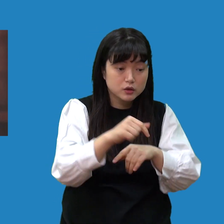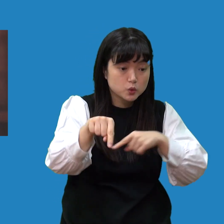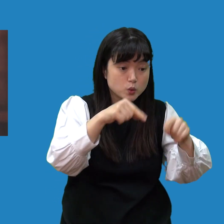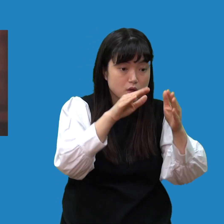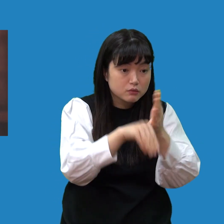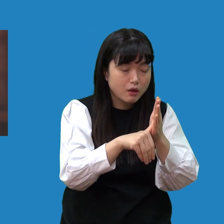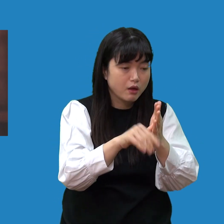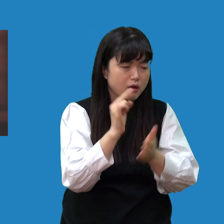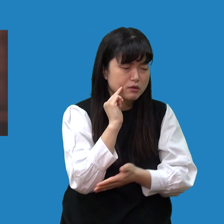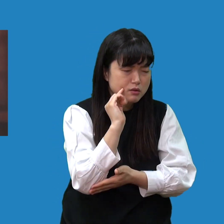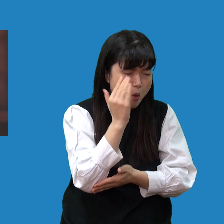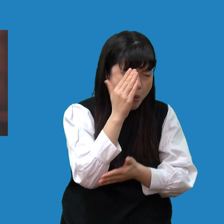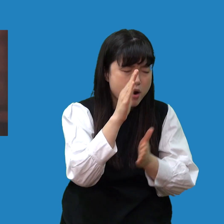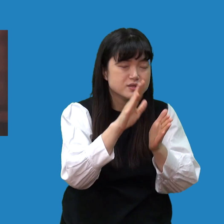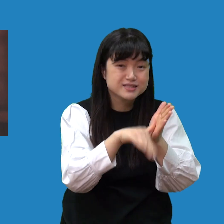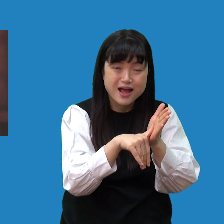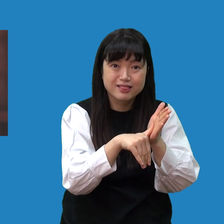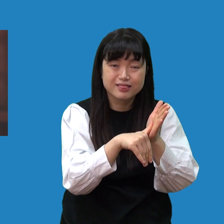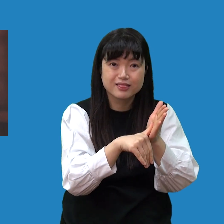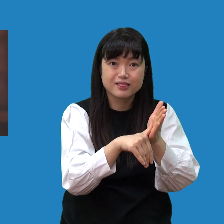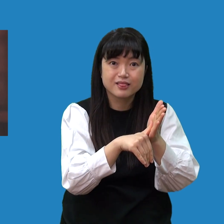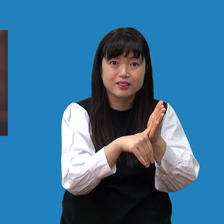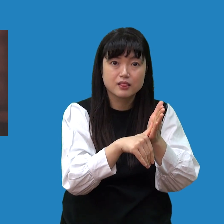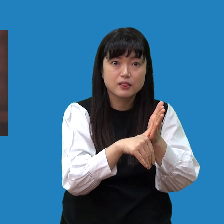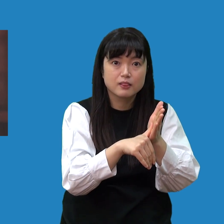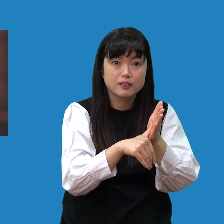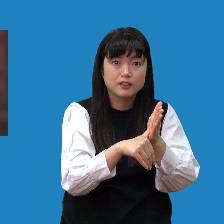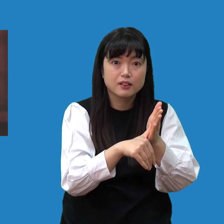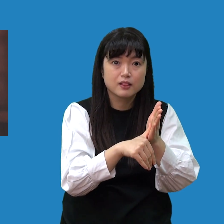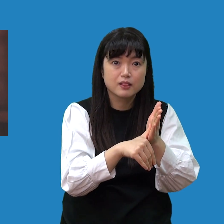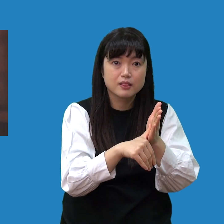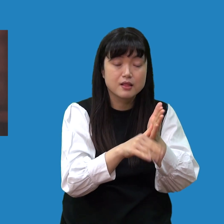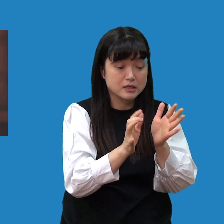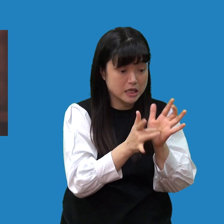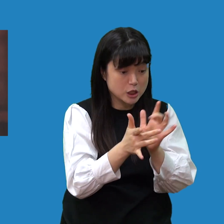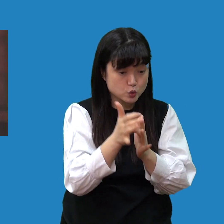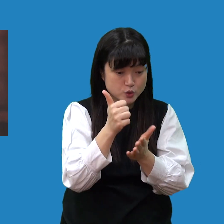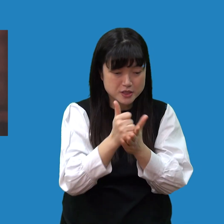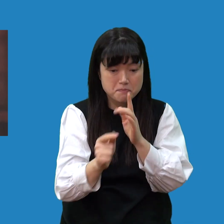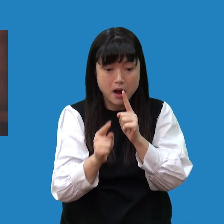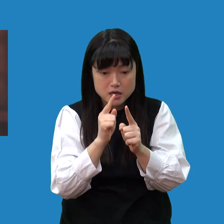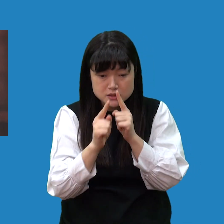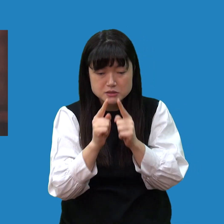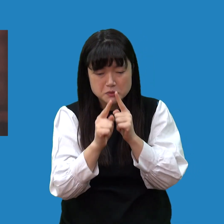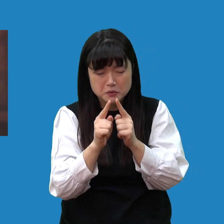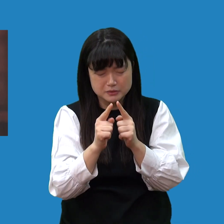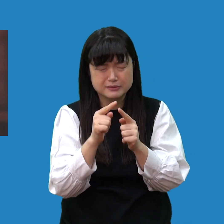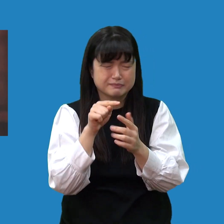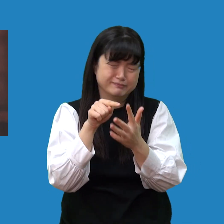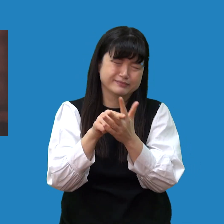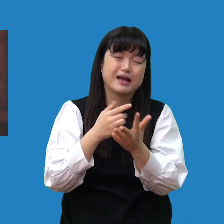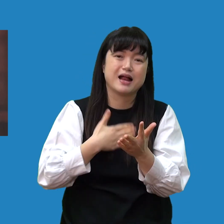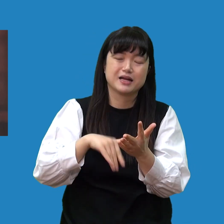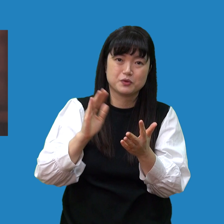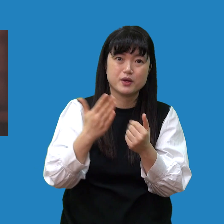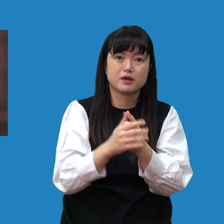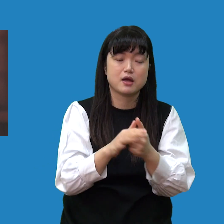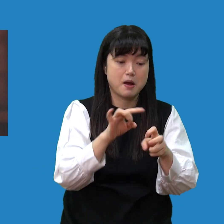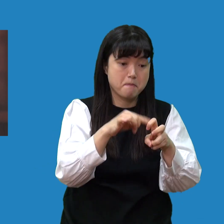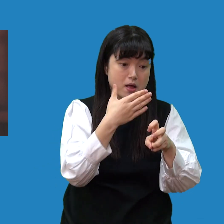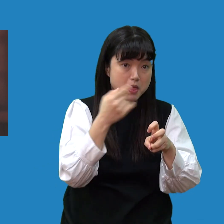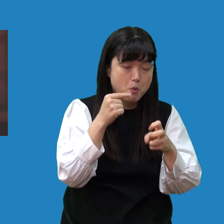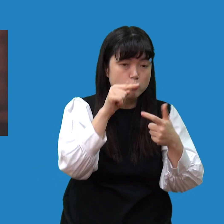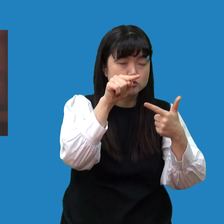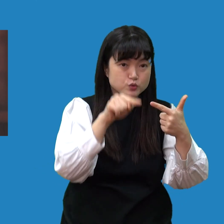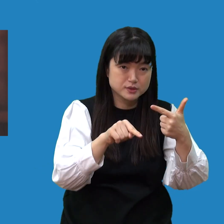시대가 영화의 시간이었음을 우리는 무엇보다 예수님의 말씀으로도 짐작할 수가 있습니다.